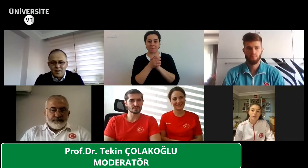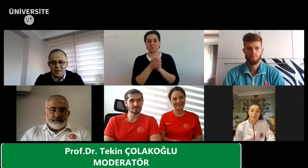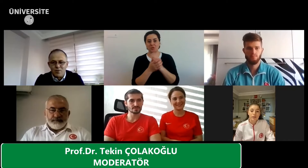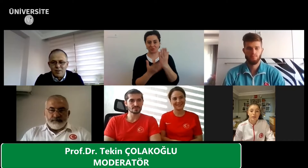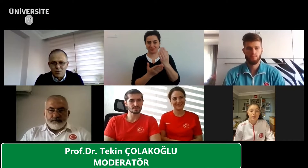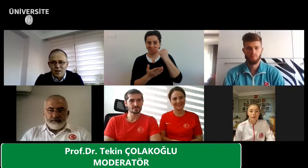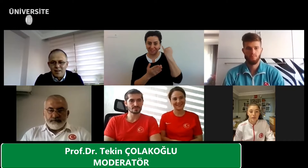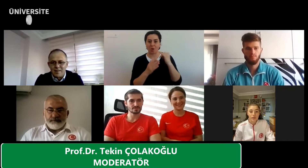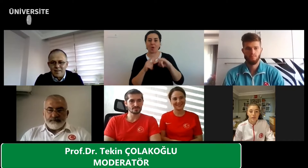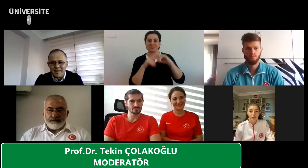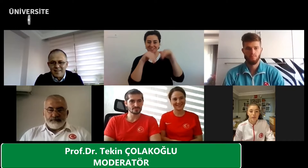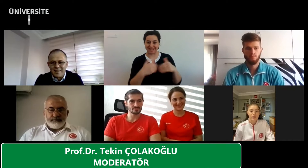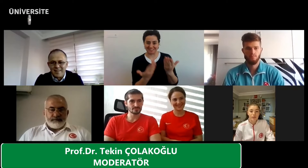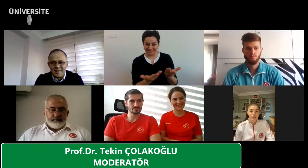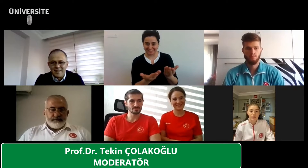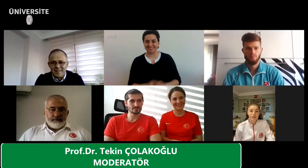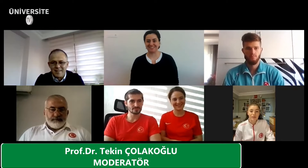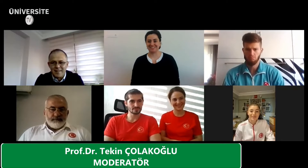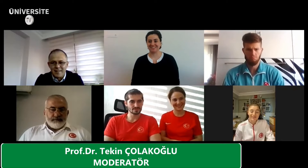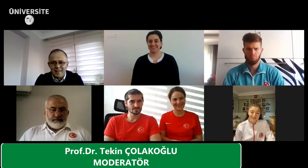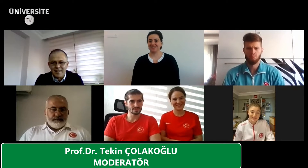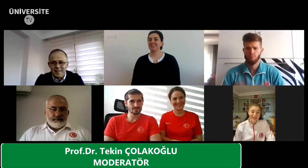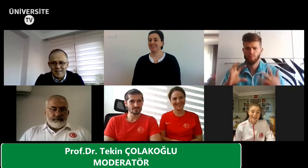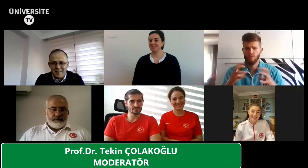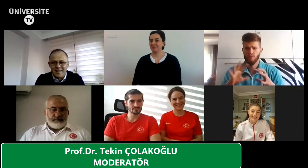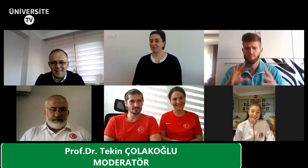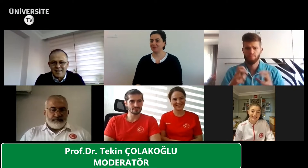sporcumuz Yasin Süzen hoş geldiniz.